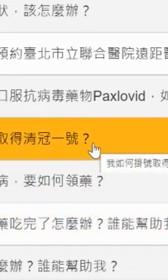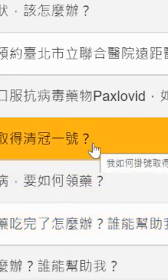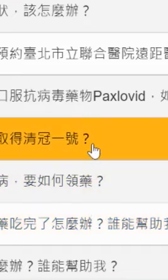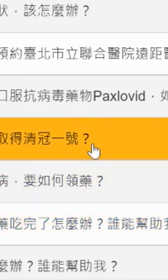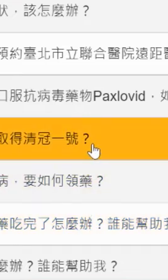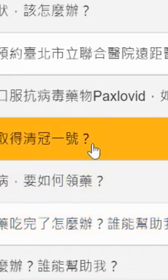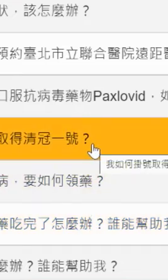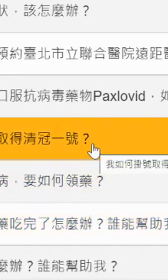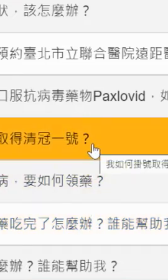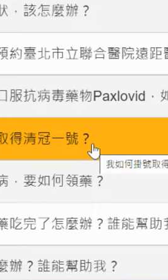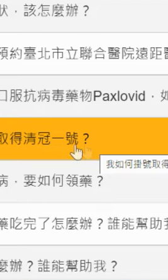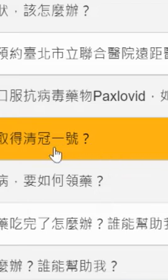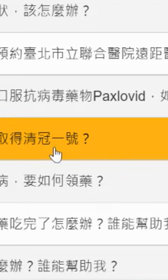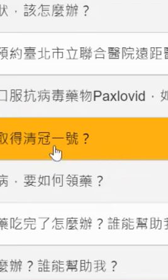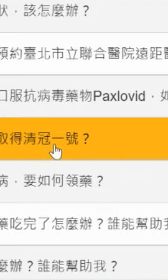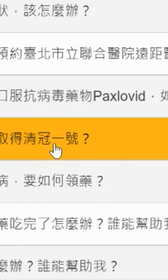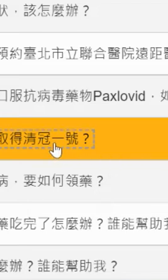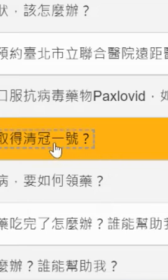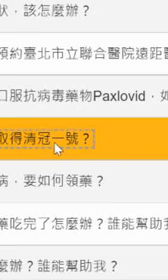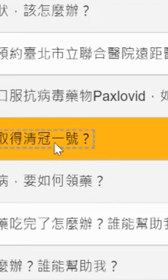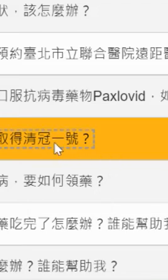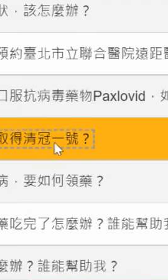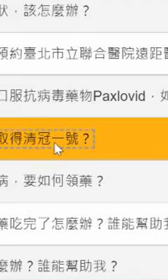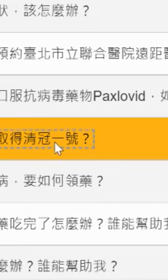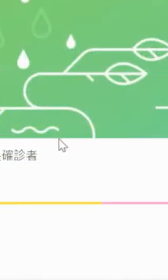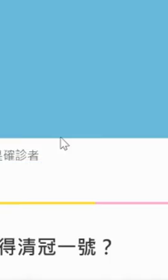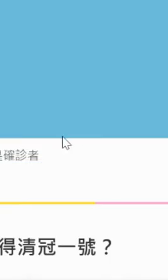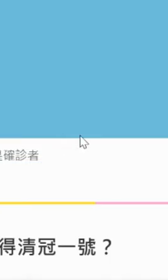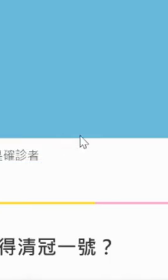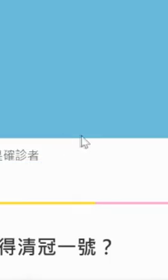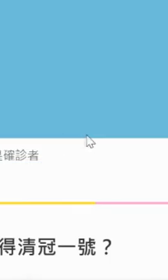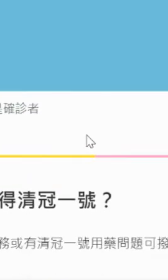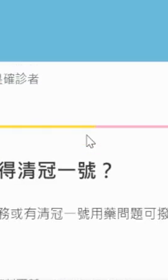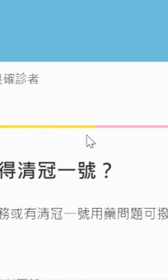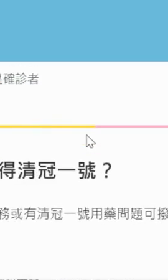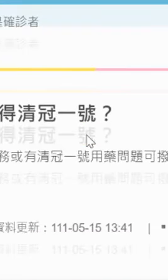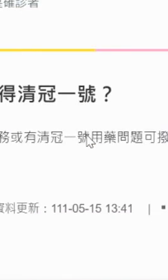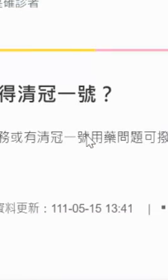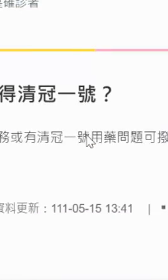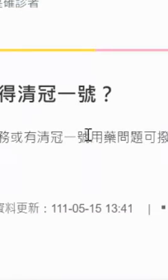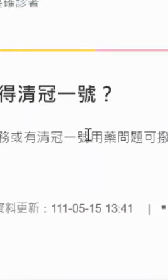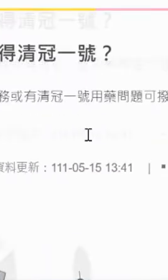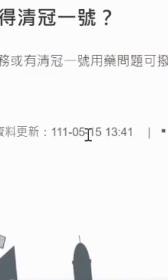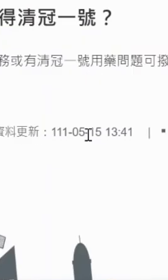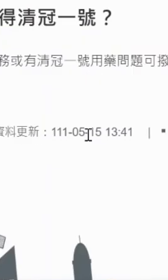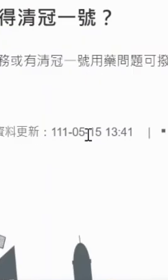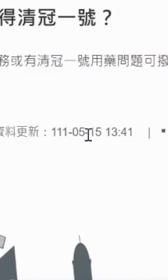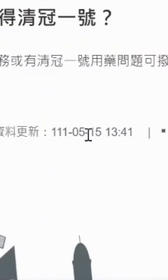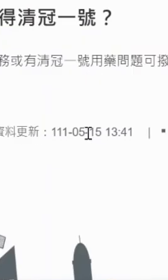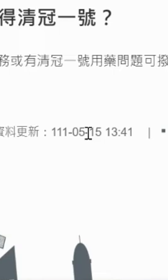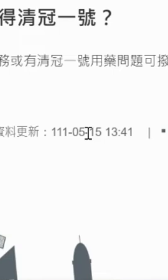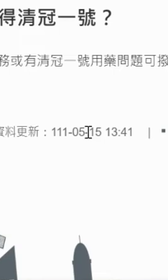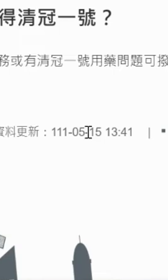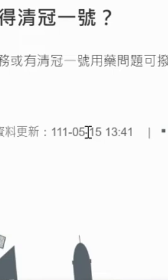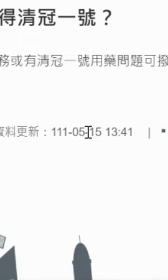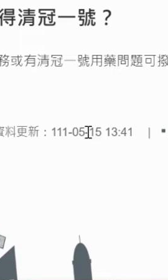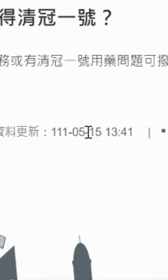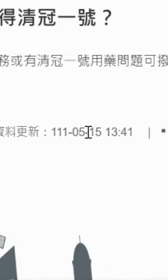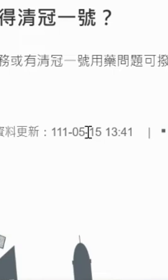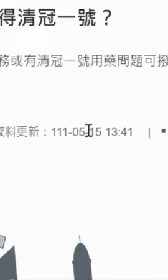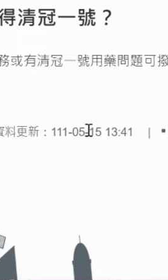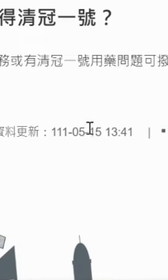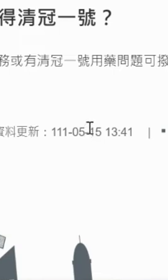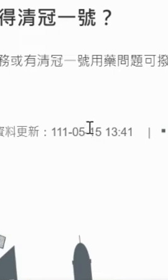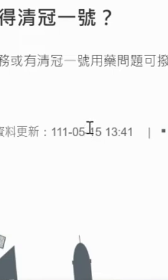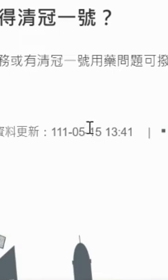来看，那里面全部有包括中央跟我们地方最新的一些讯息，还有现相关资